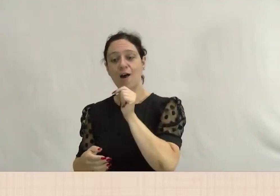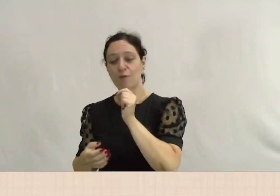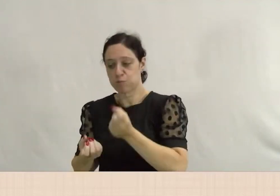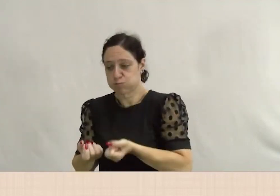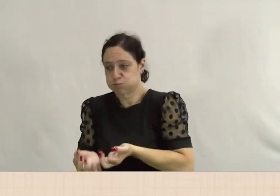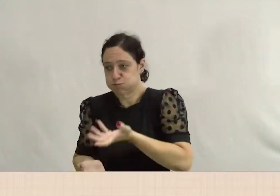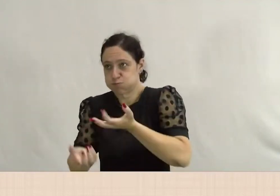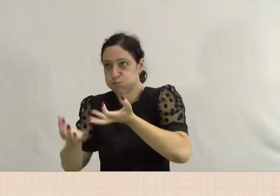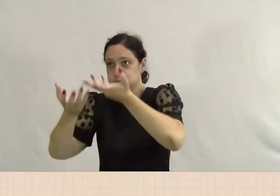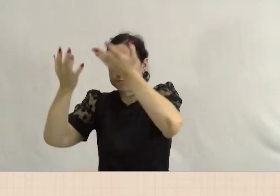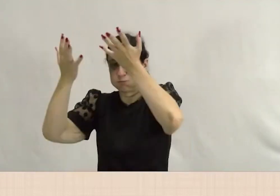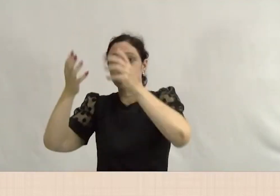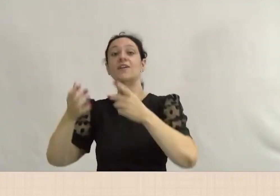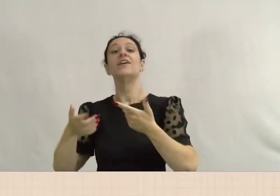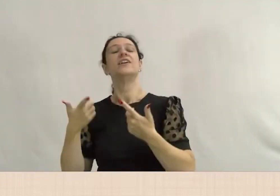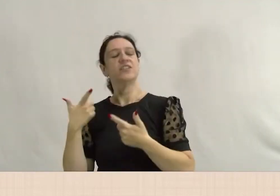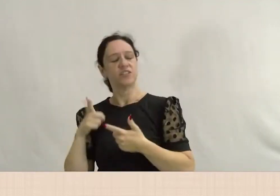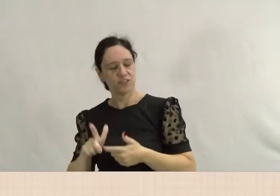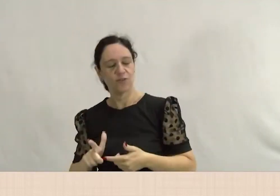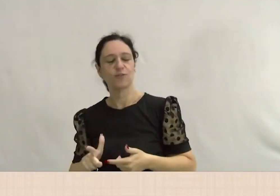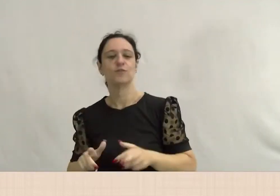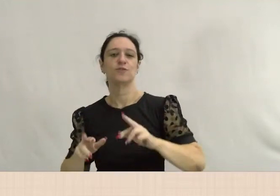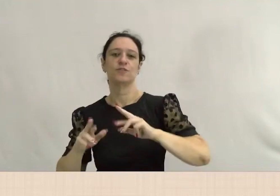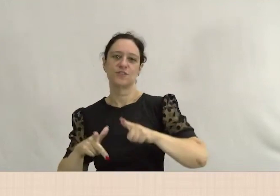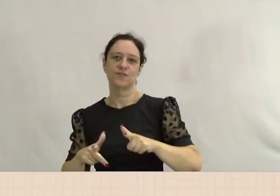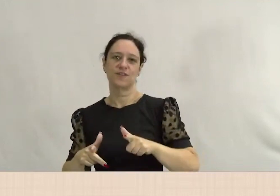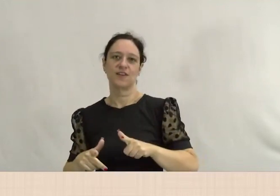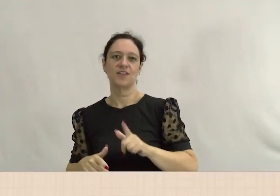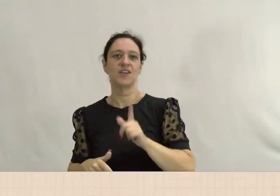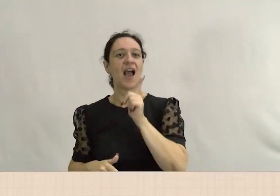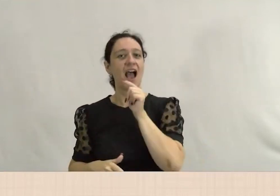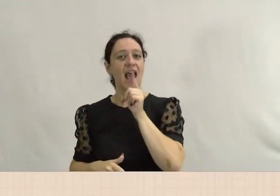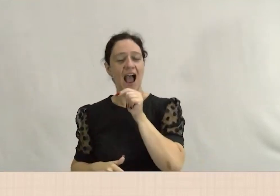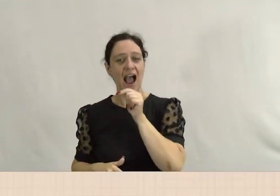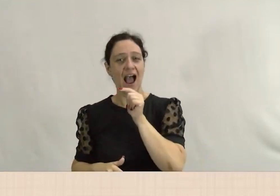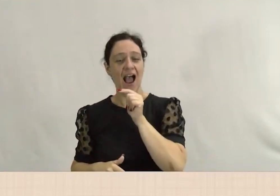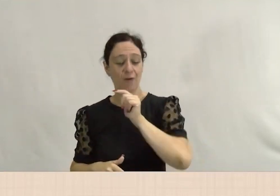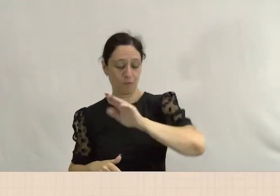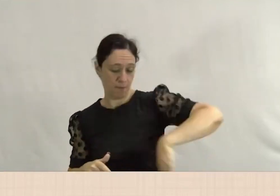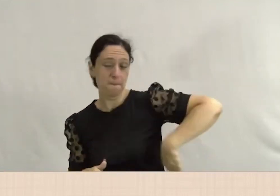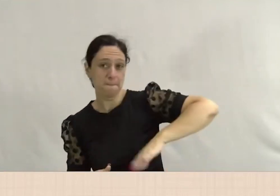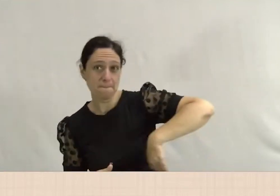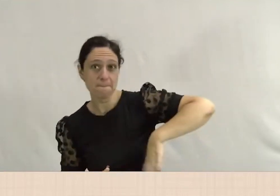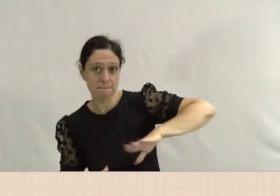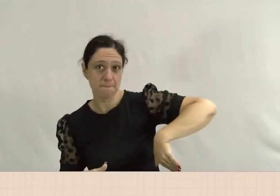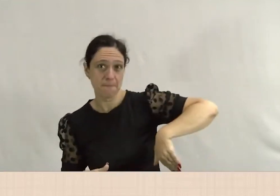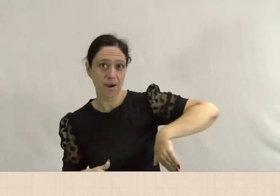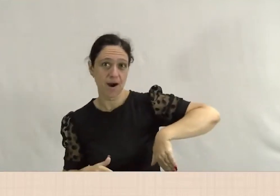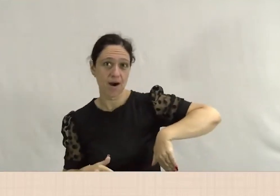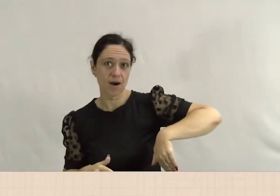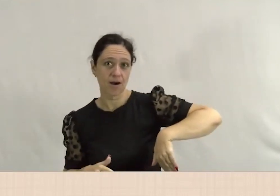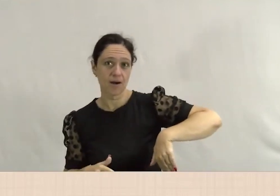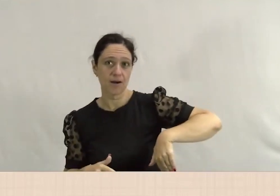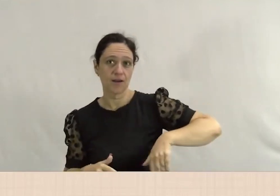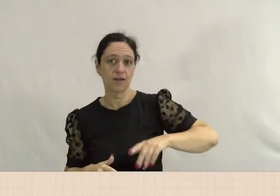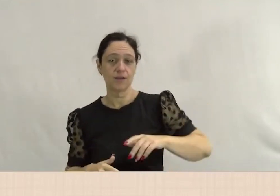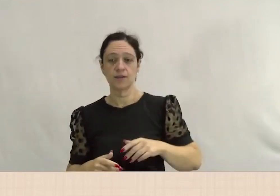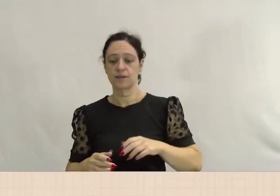fenômeno físico maravilhoso. A água salgada do mar, quando evapora, vira água